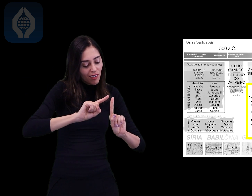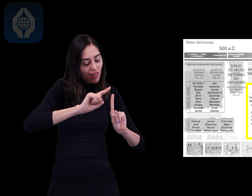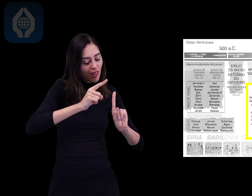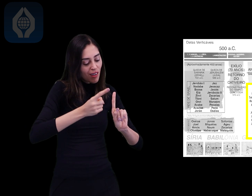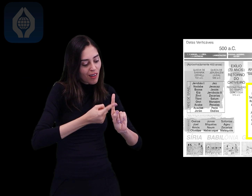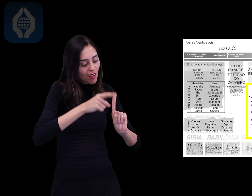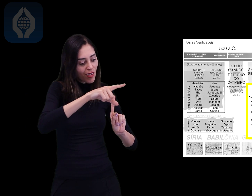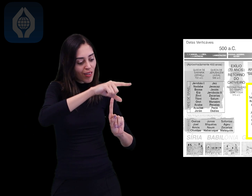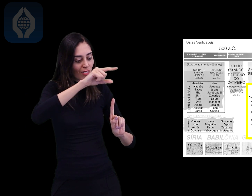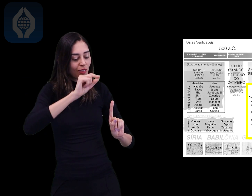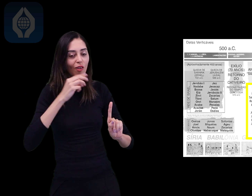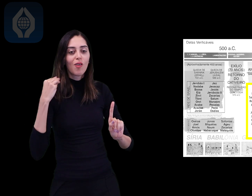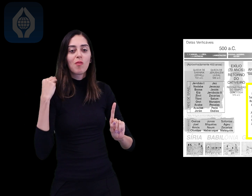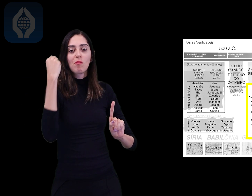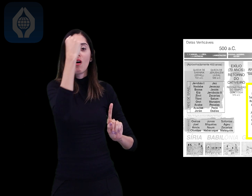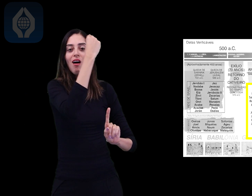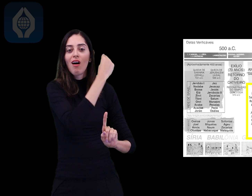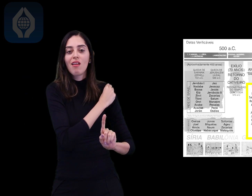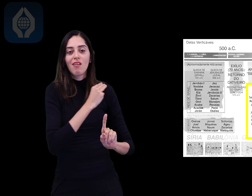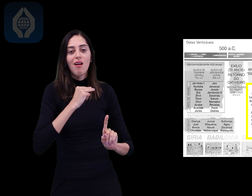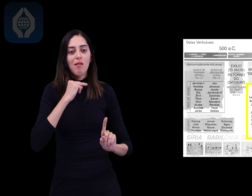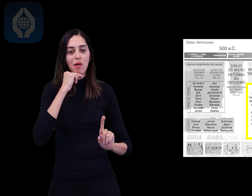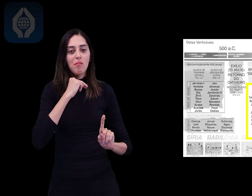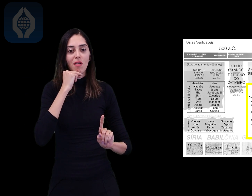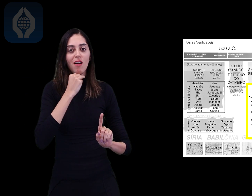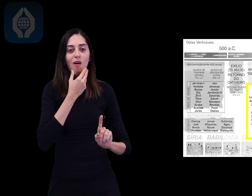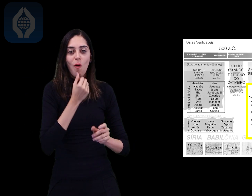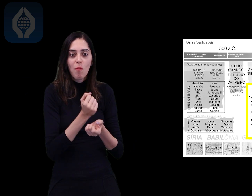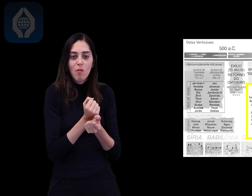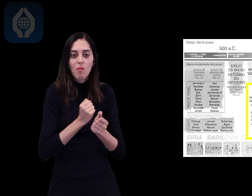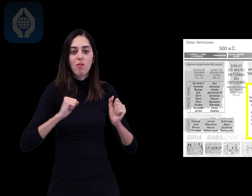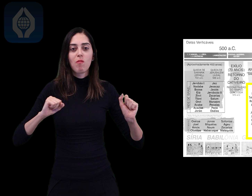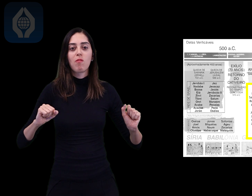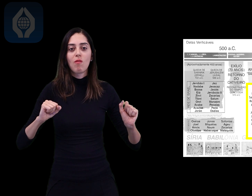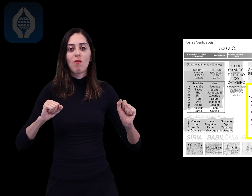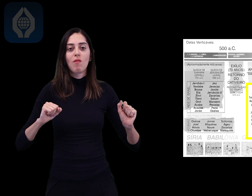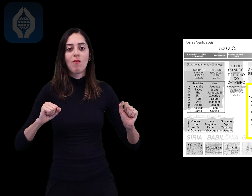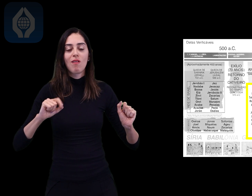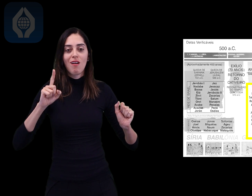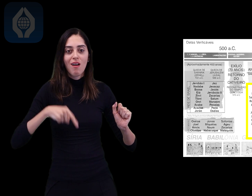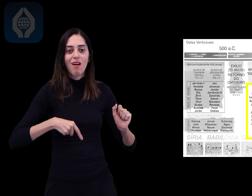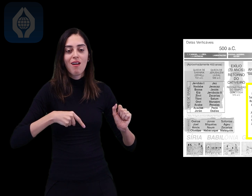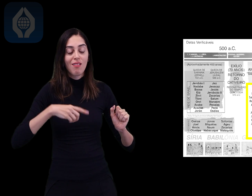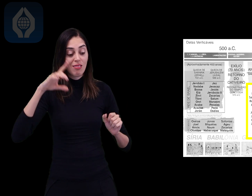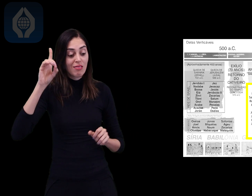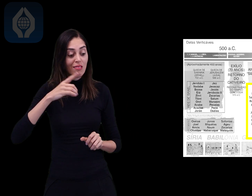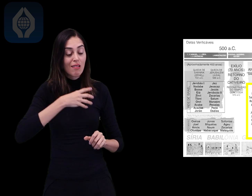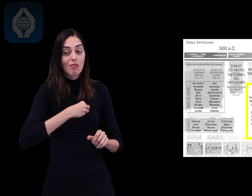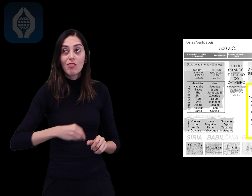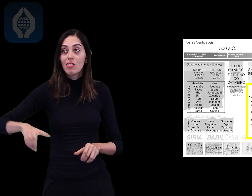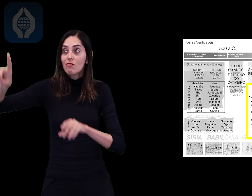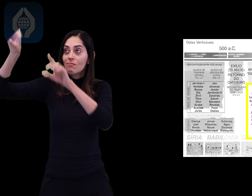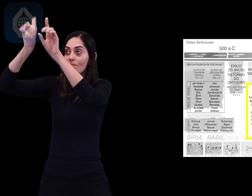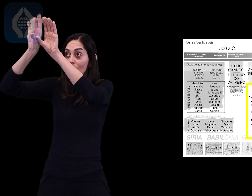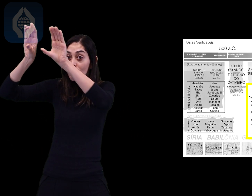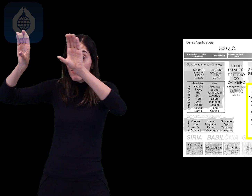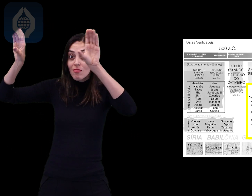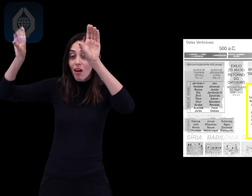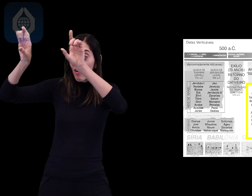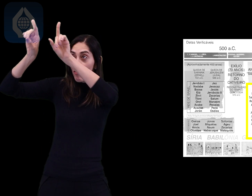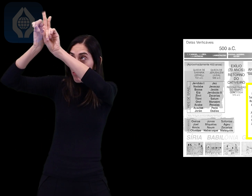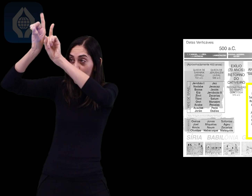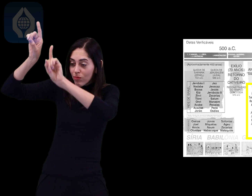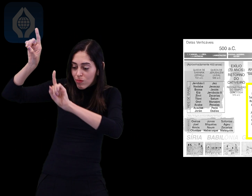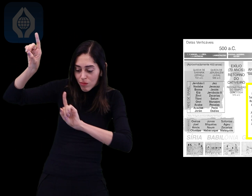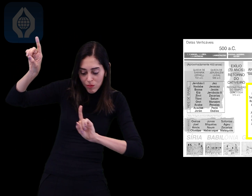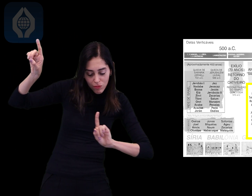libertador, que era Deus Filho, teve que descer do céu para nascer na terra como filho de Maria. O filho de Maria seria tanto